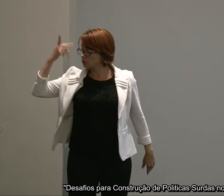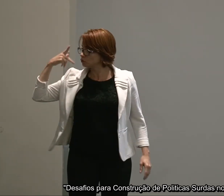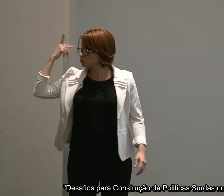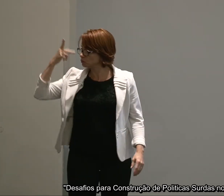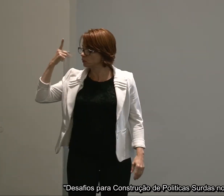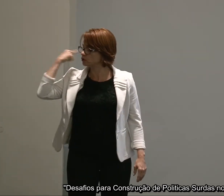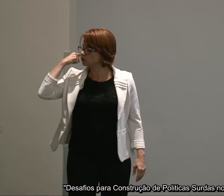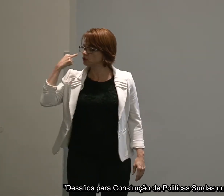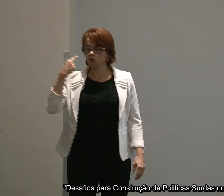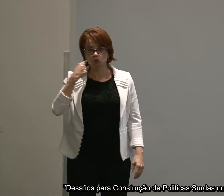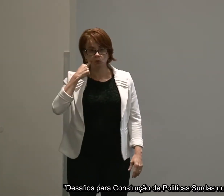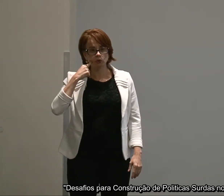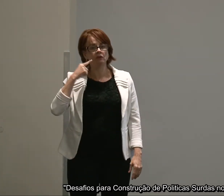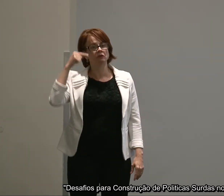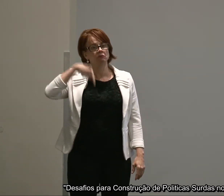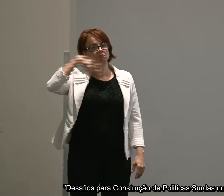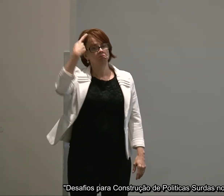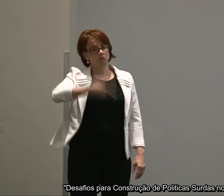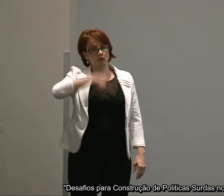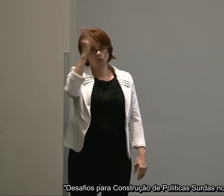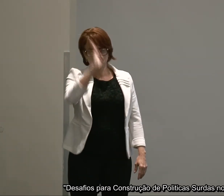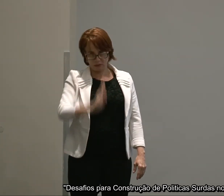de políticas surdas no Brasil.